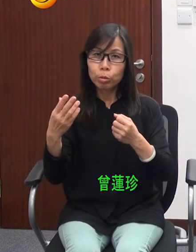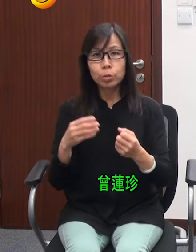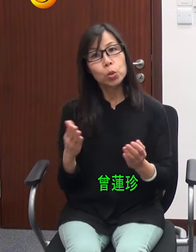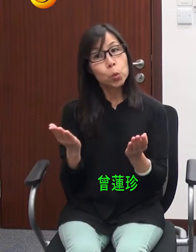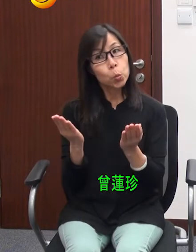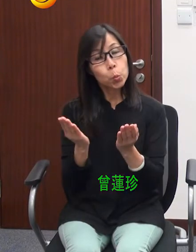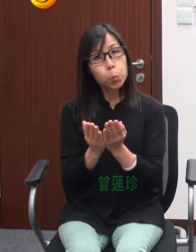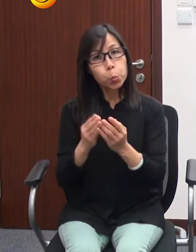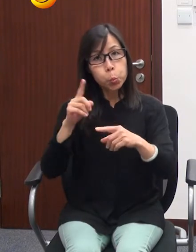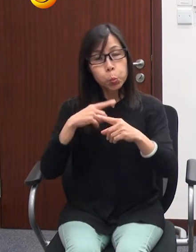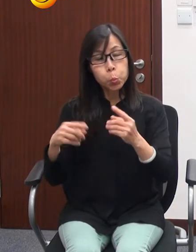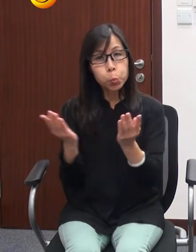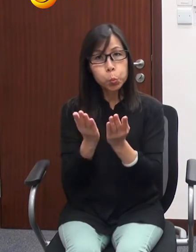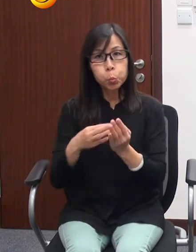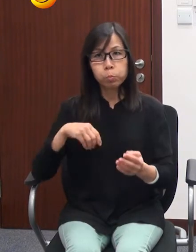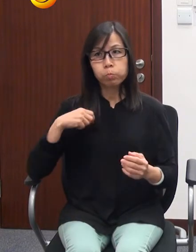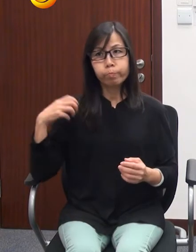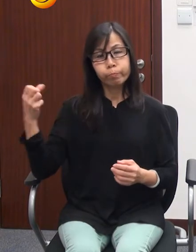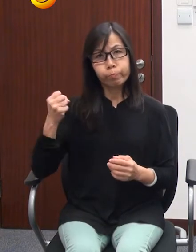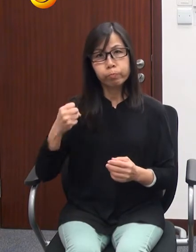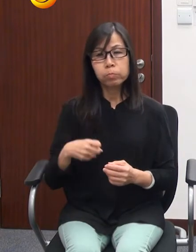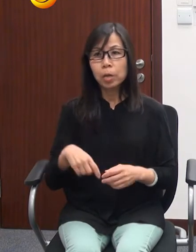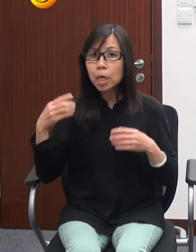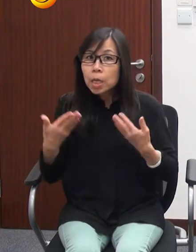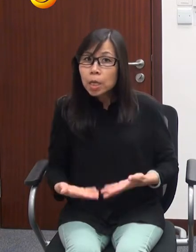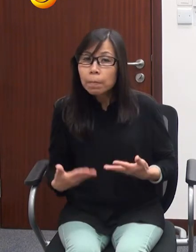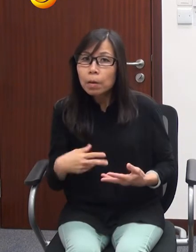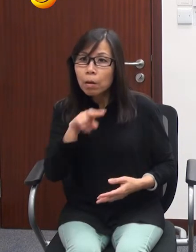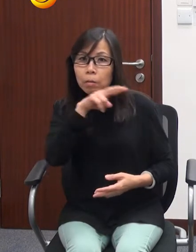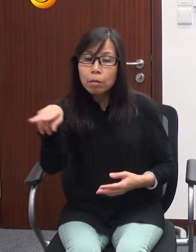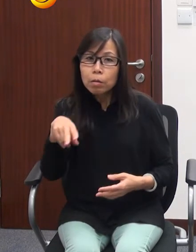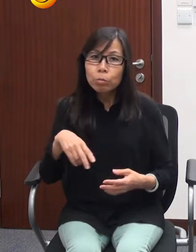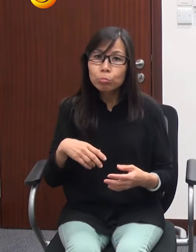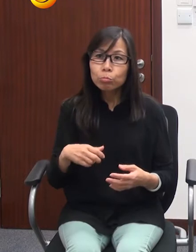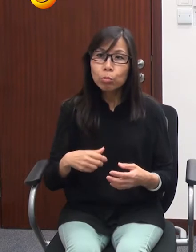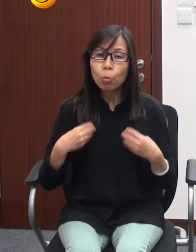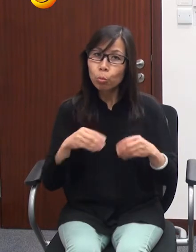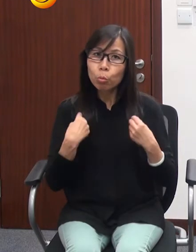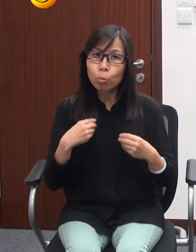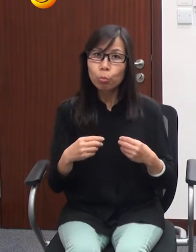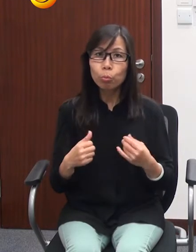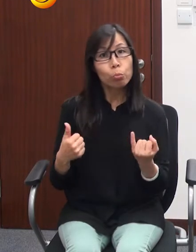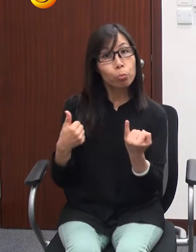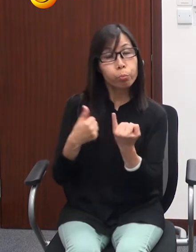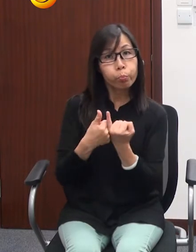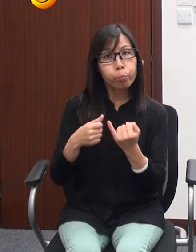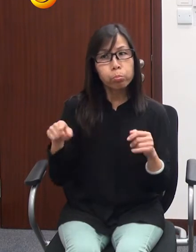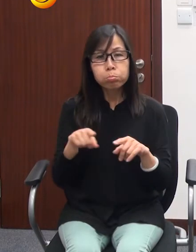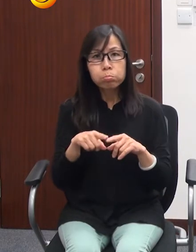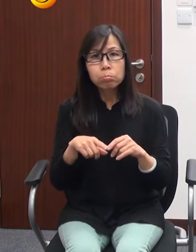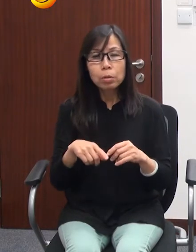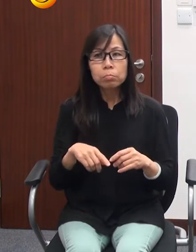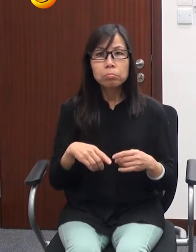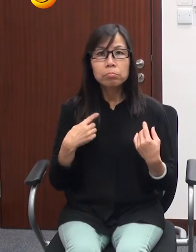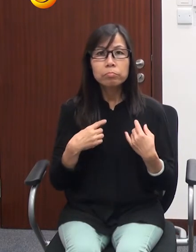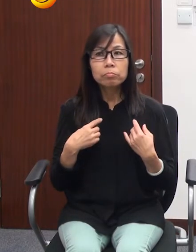天呢其实都见到港大师生都有一些比较具体的行动，都 好像先生先 老师老师做先啦，